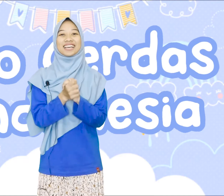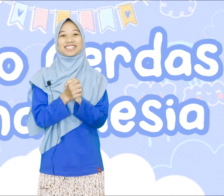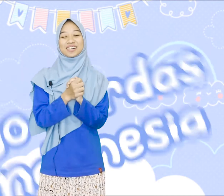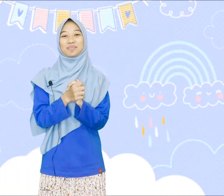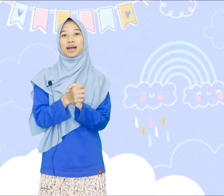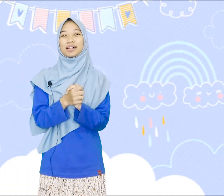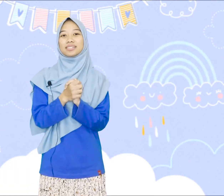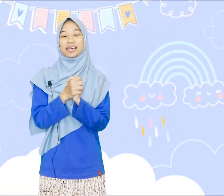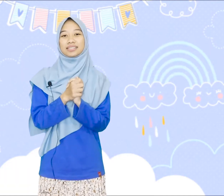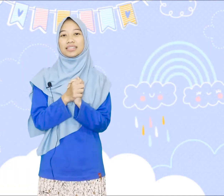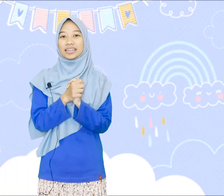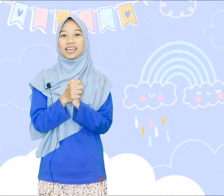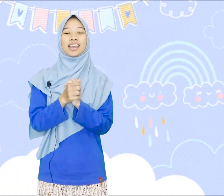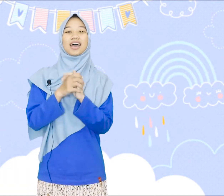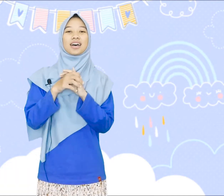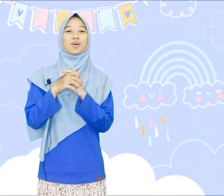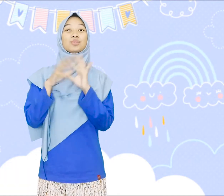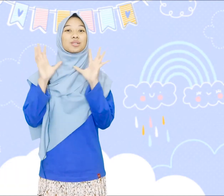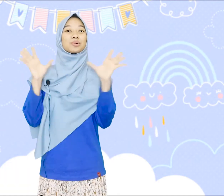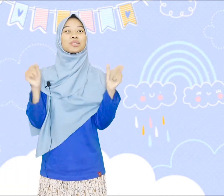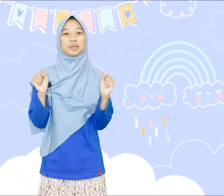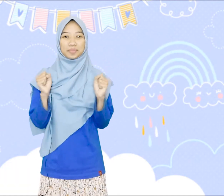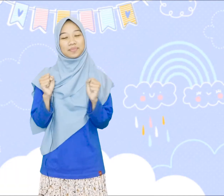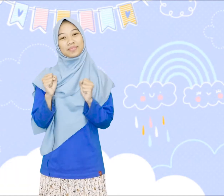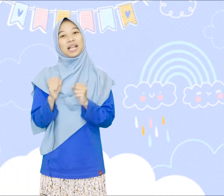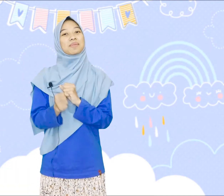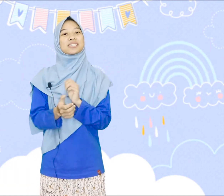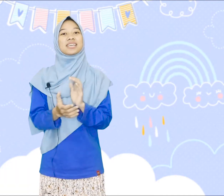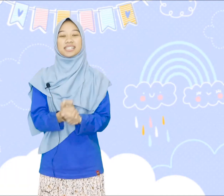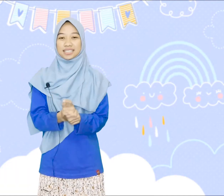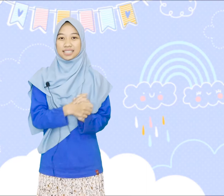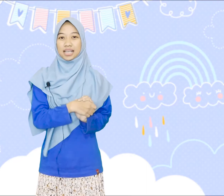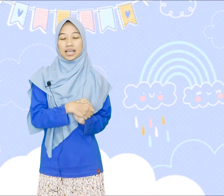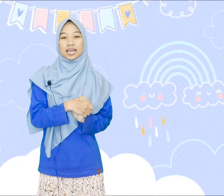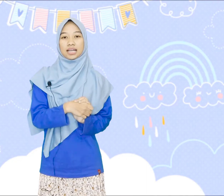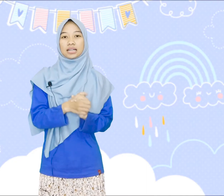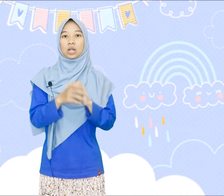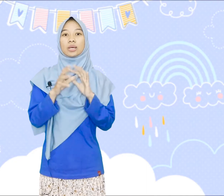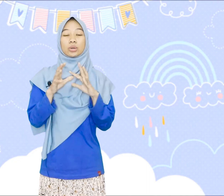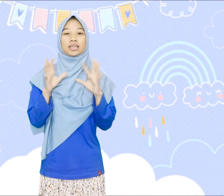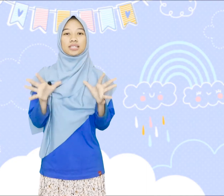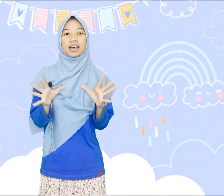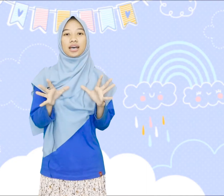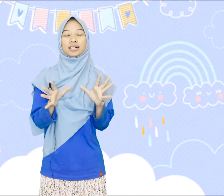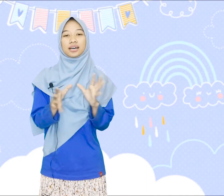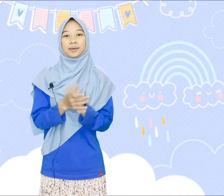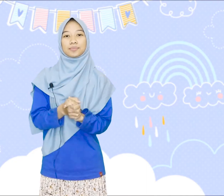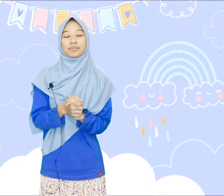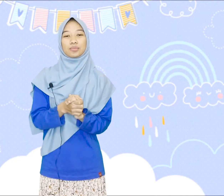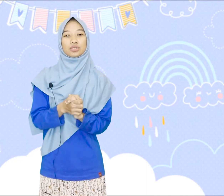Kak Sandra bakal jelasin nih musim-musim dalam bahasa Inggris. Nah, kalau di Indonesia, musim